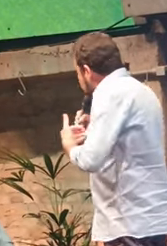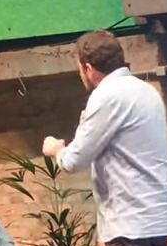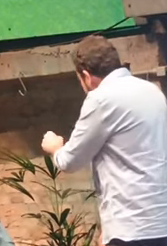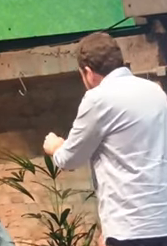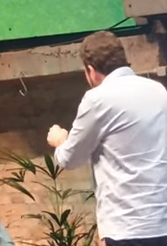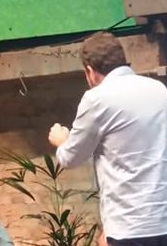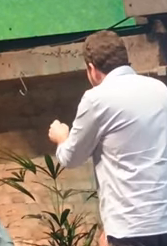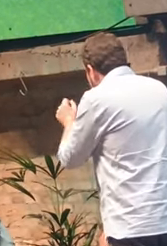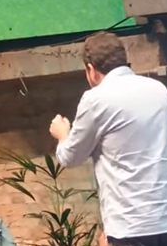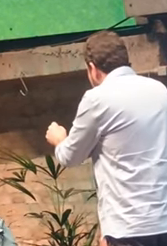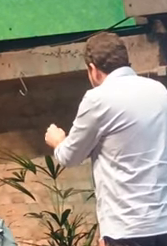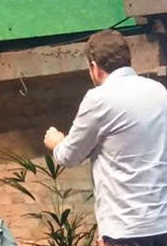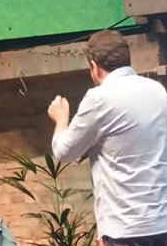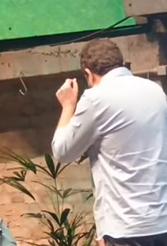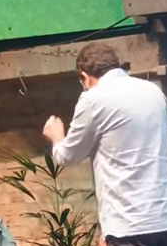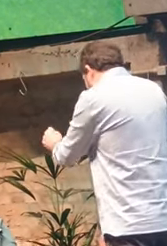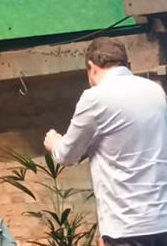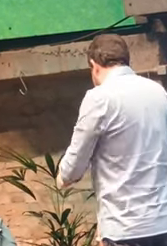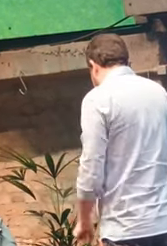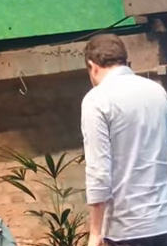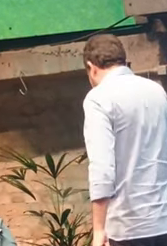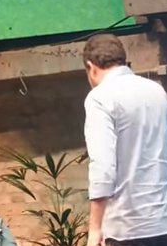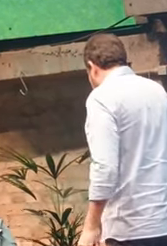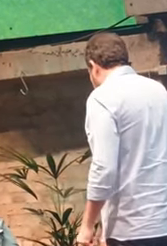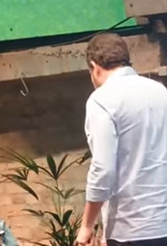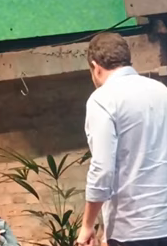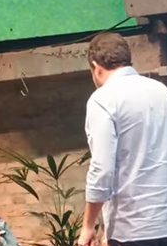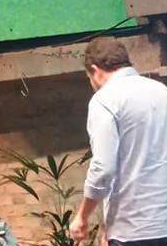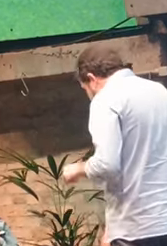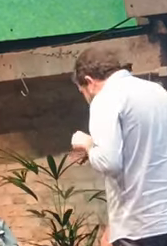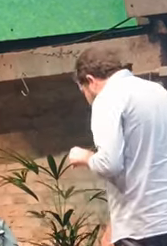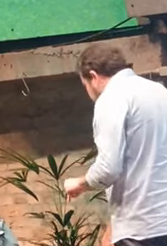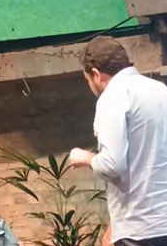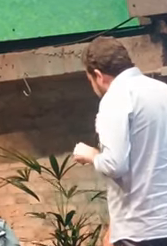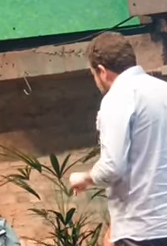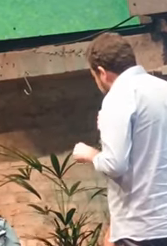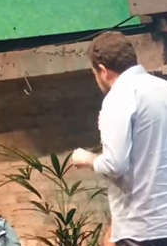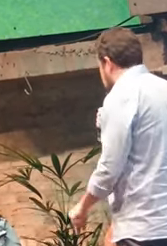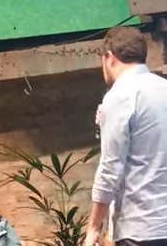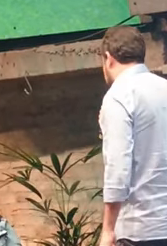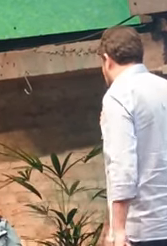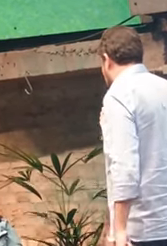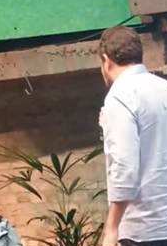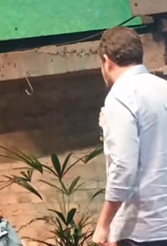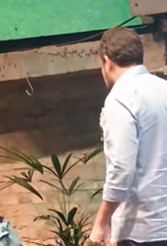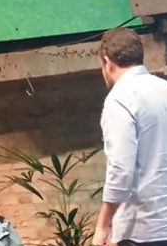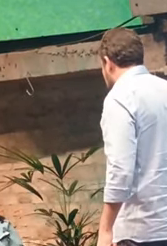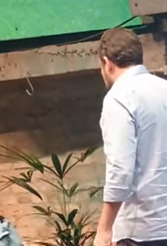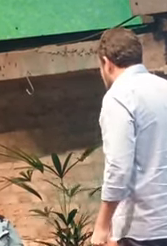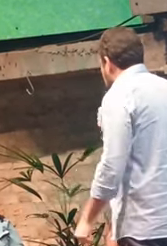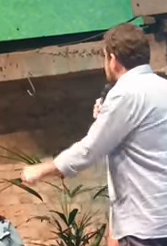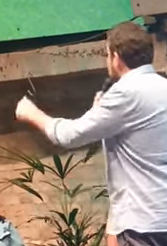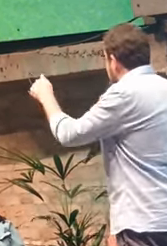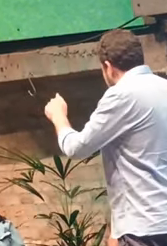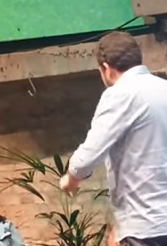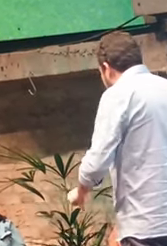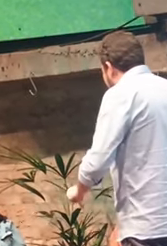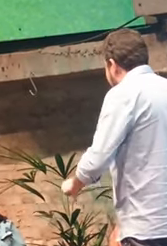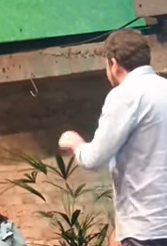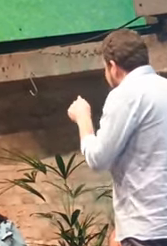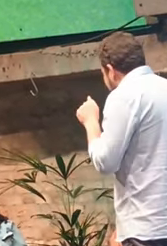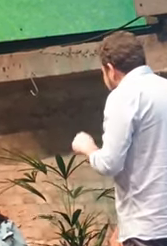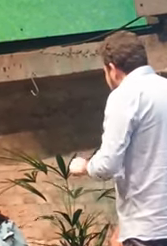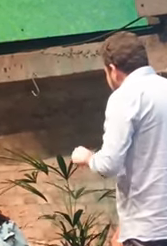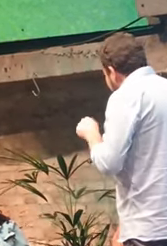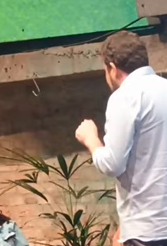porta. Esse compromisso que nós estamos assumindo com as cooperativas. Nós temos 96 distritos em São Paulo. Nós vamos